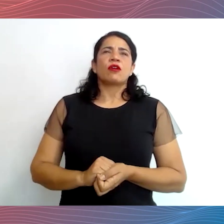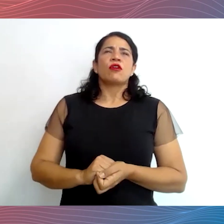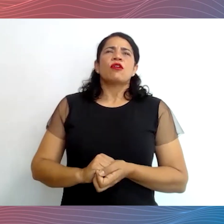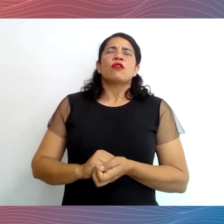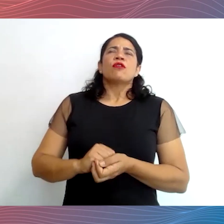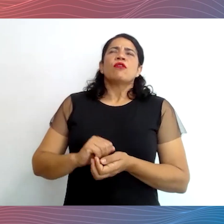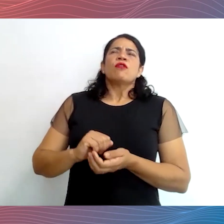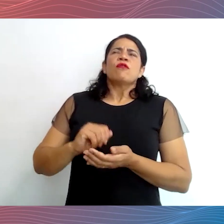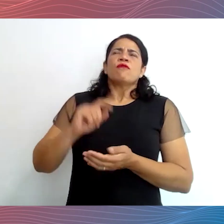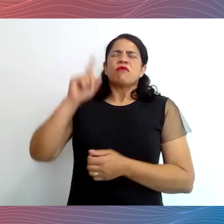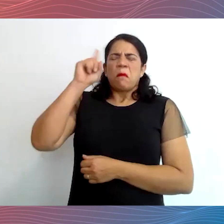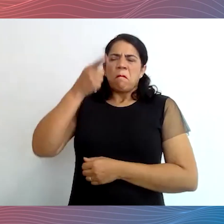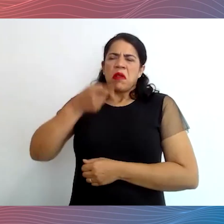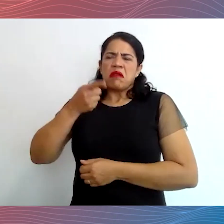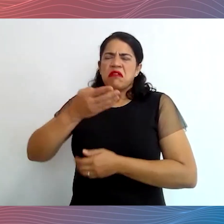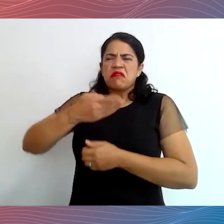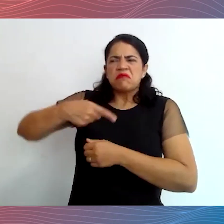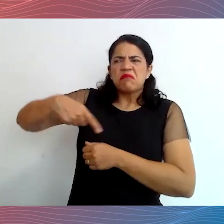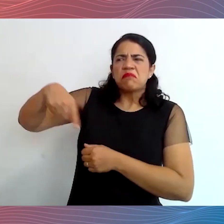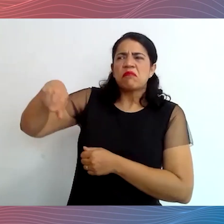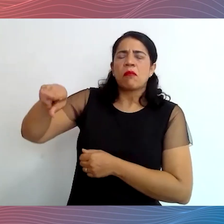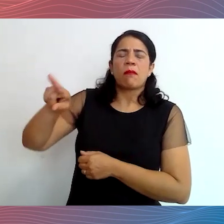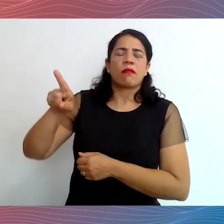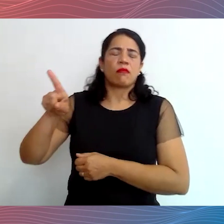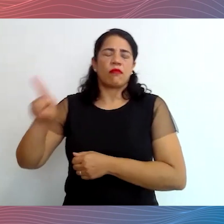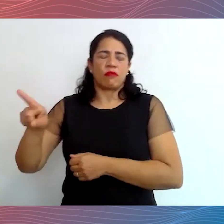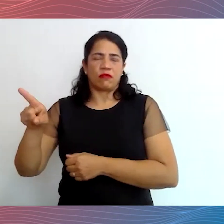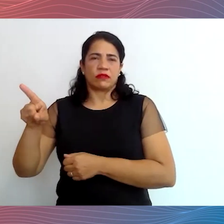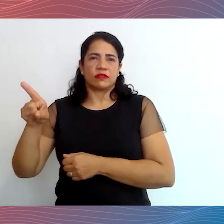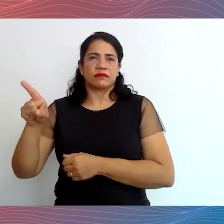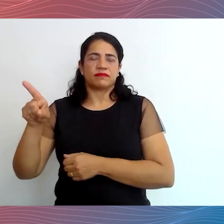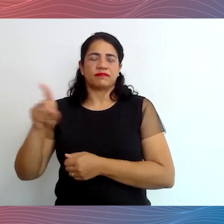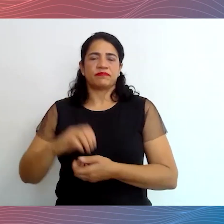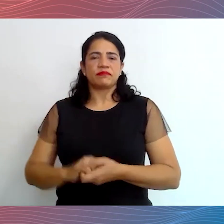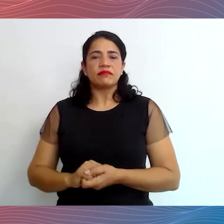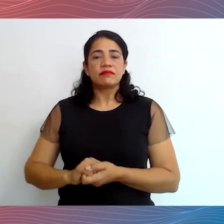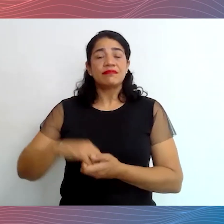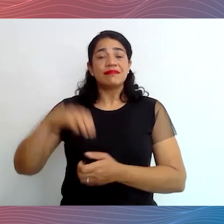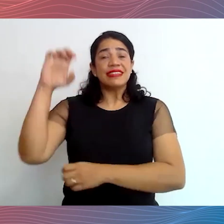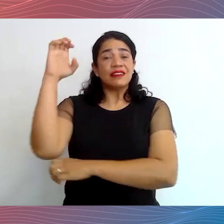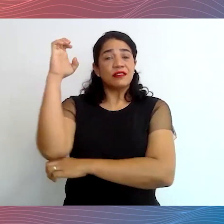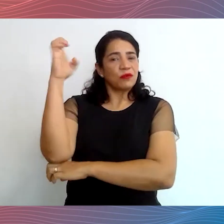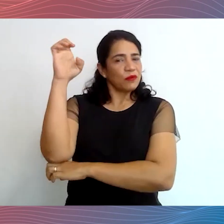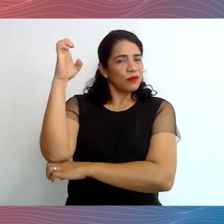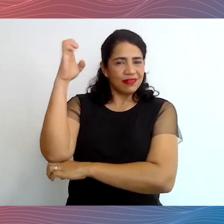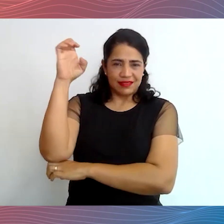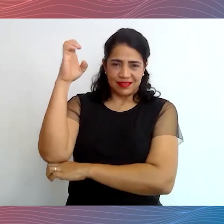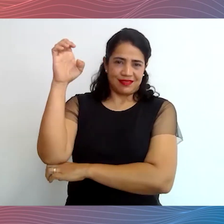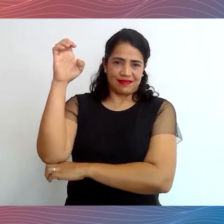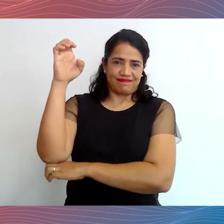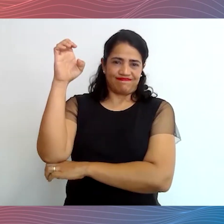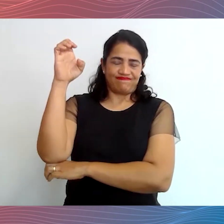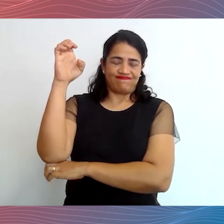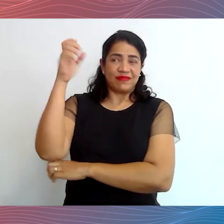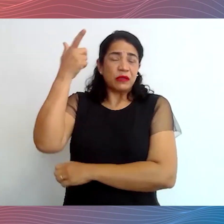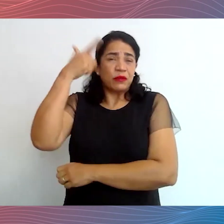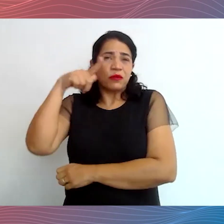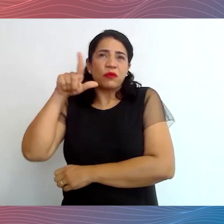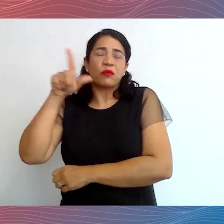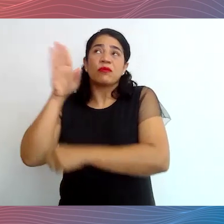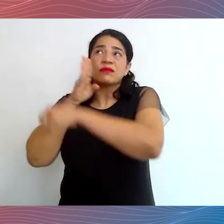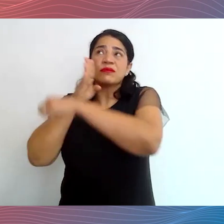à árvore da vida, portanto acesso ao próprio Deus, por causa da sua